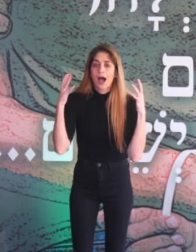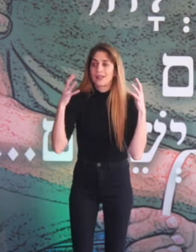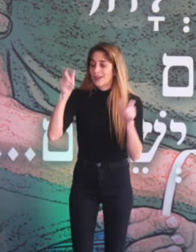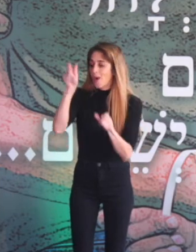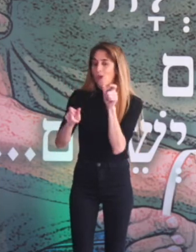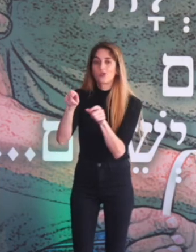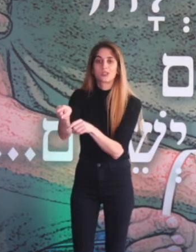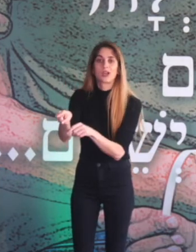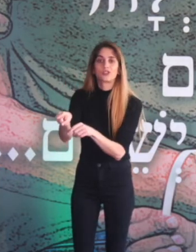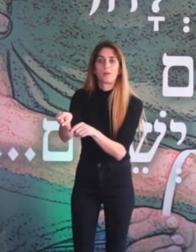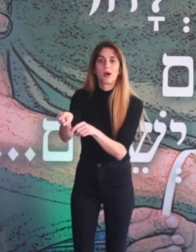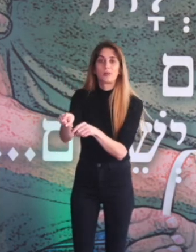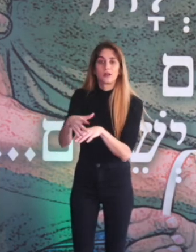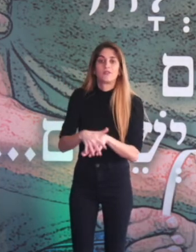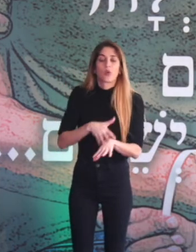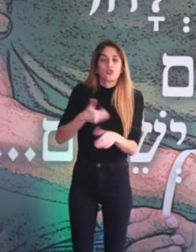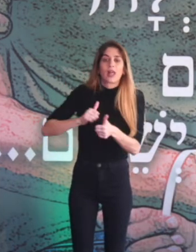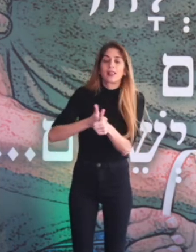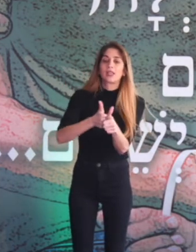שם ותחושת נרדפות.